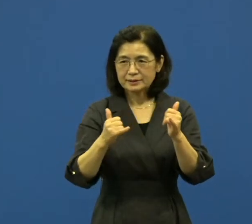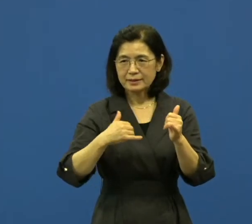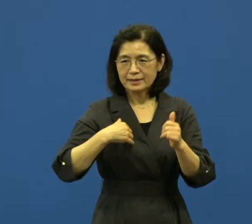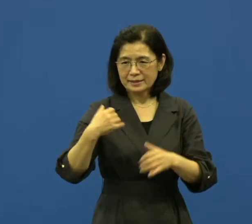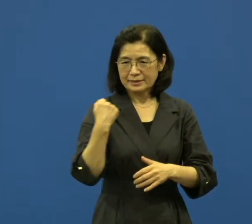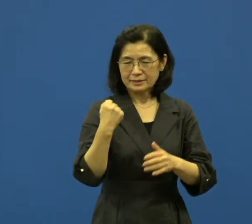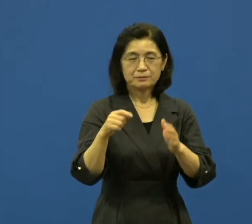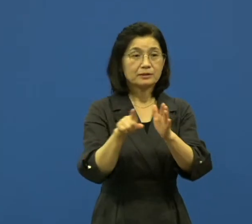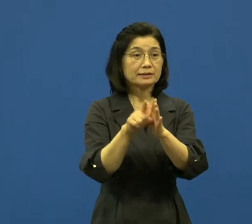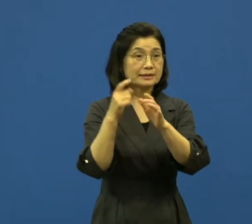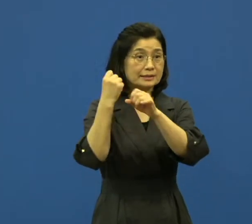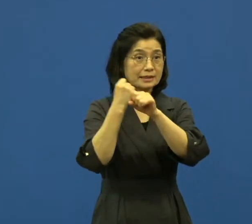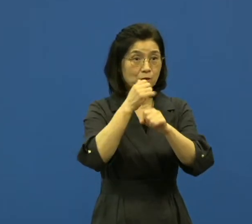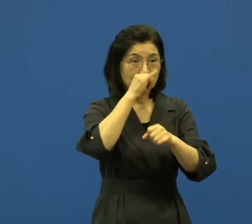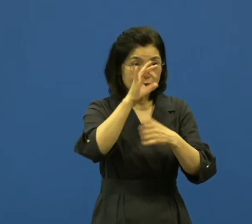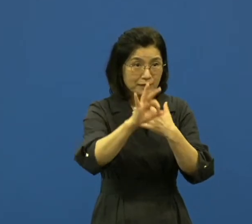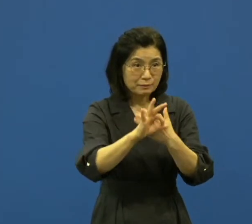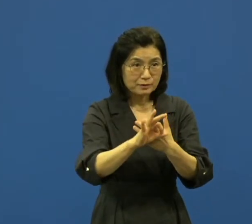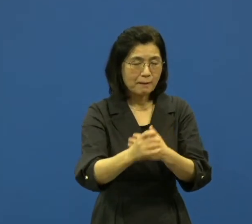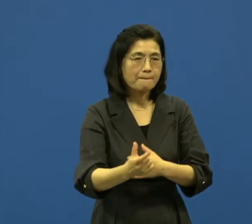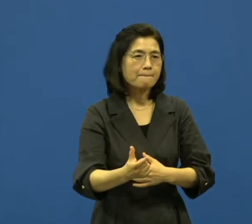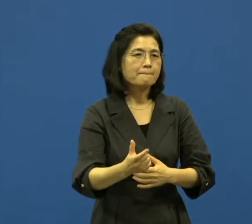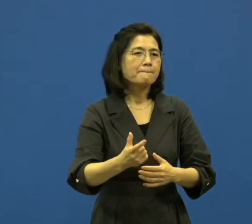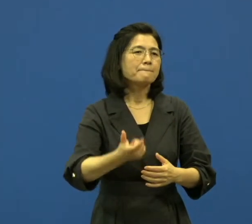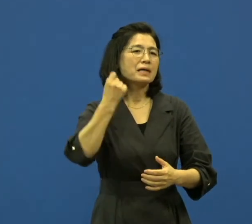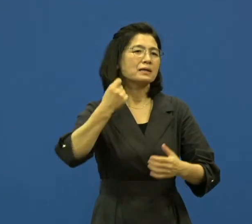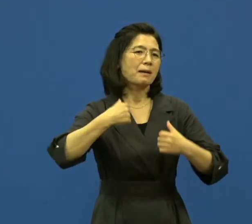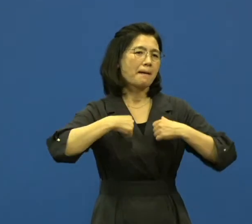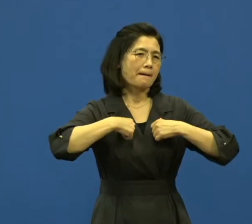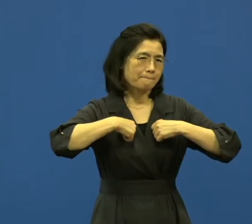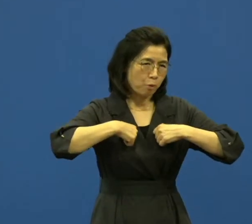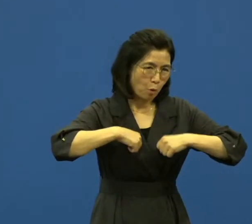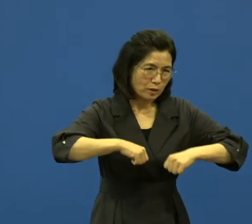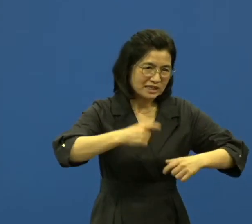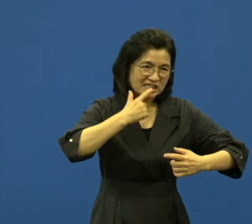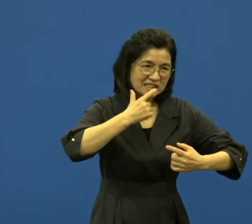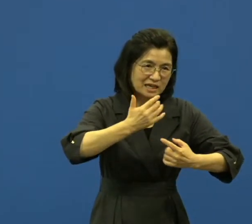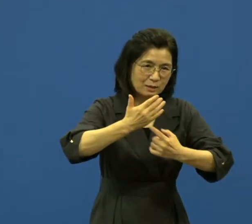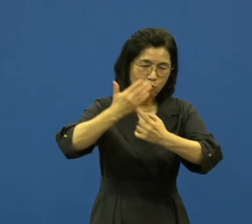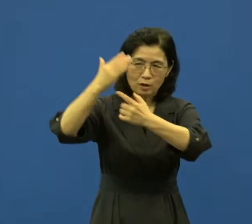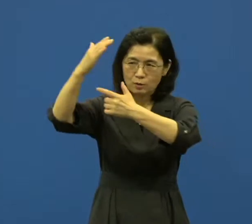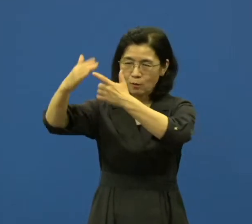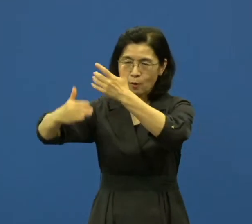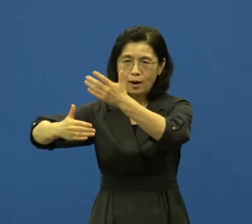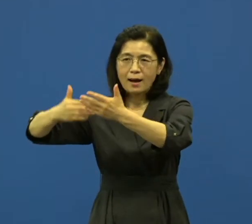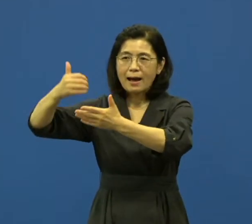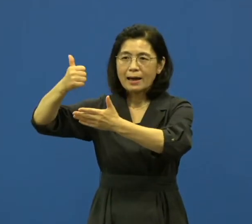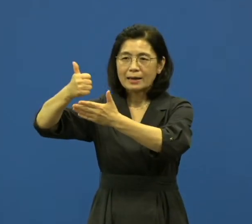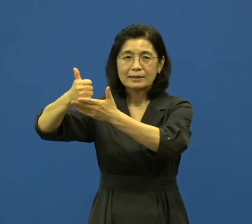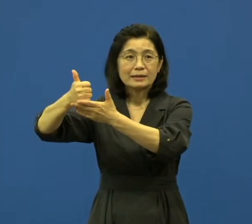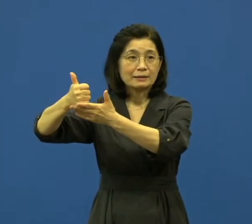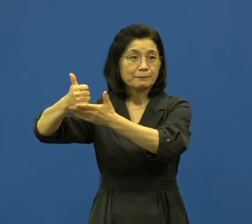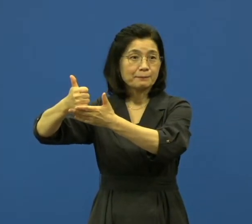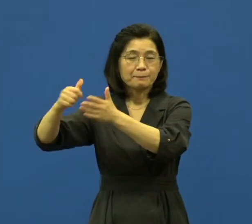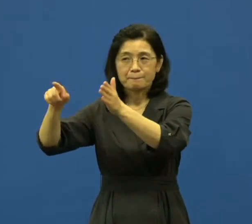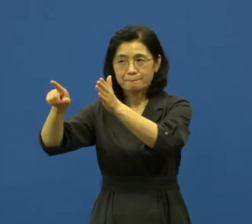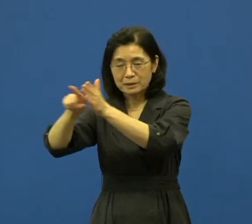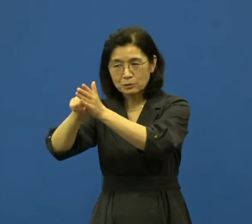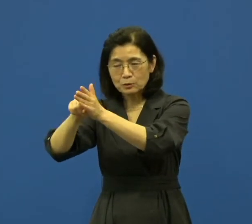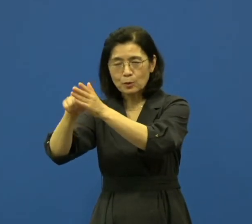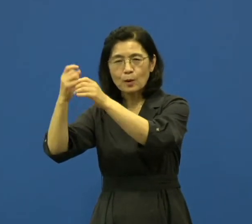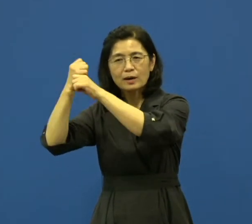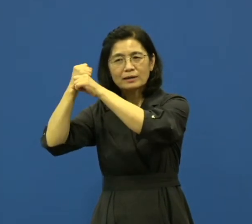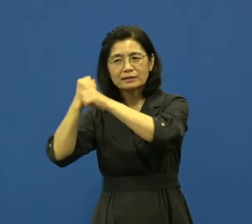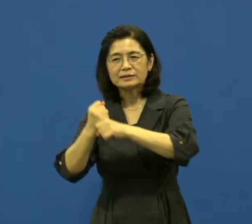있다면 빨리 포기하시고 항복하시고 이제 믿음의 길을 들어설 수 있게 되기를 축원합니다.